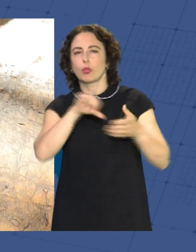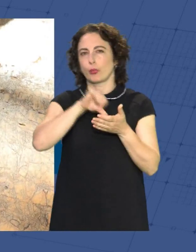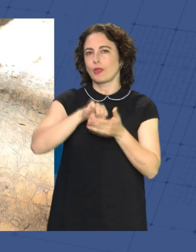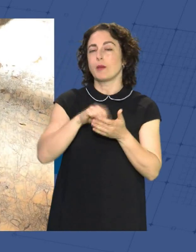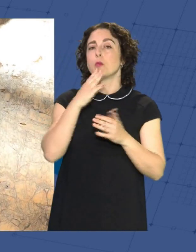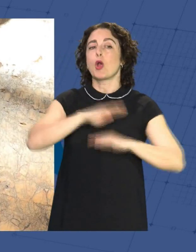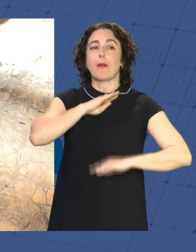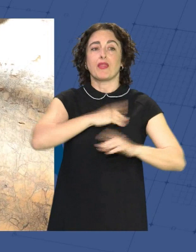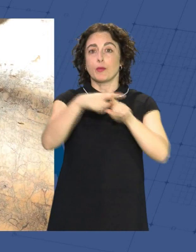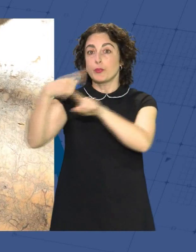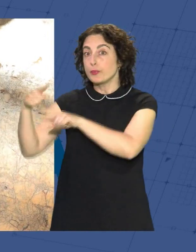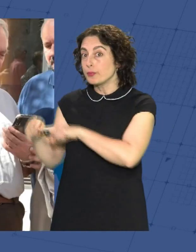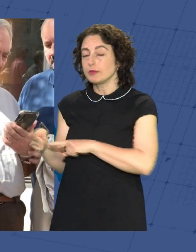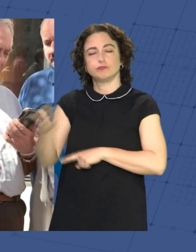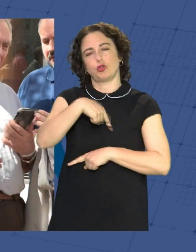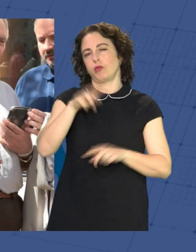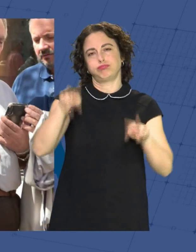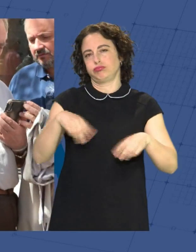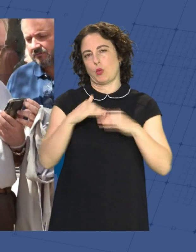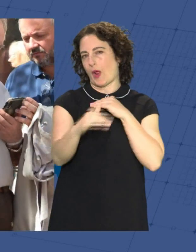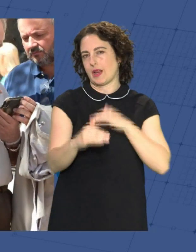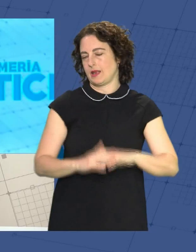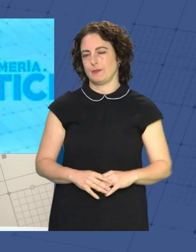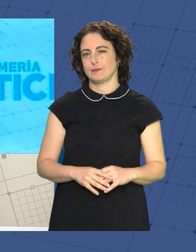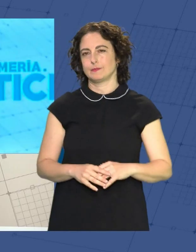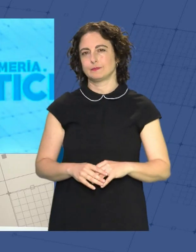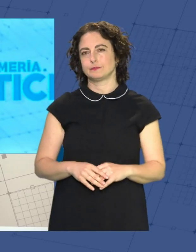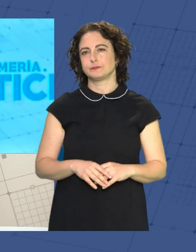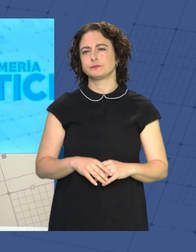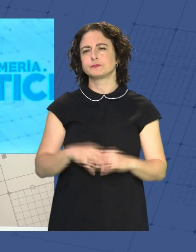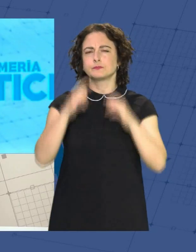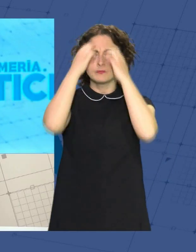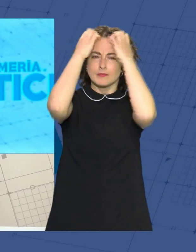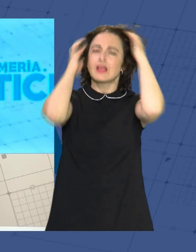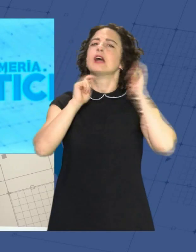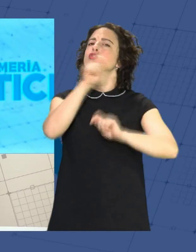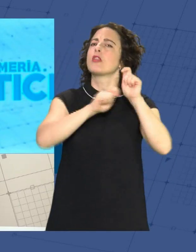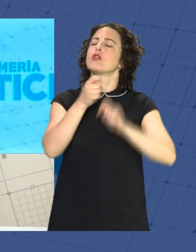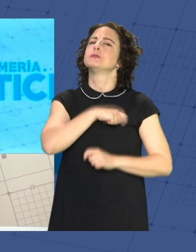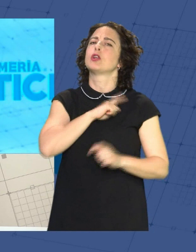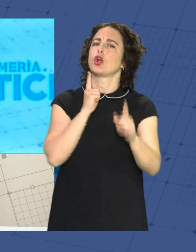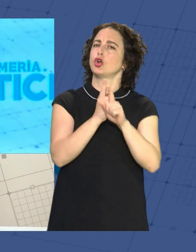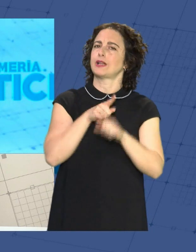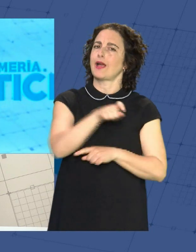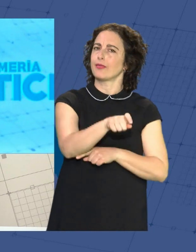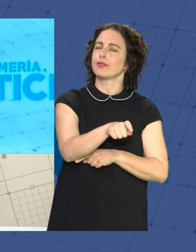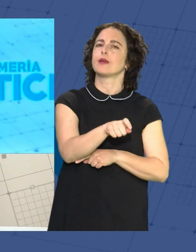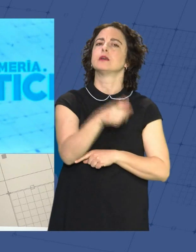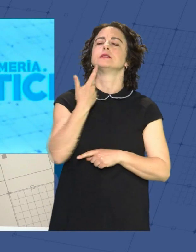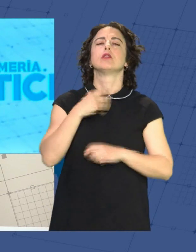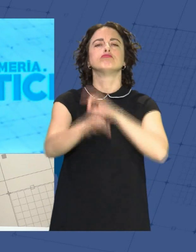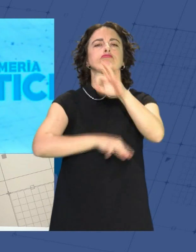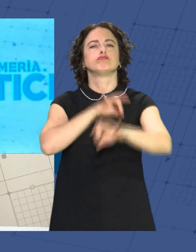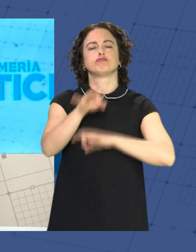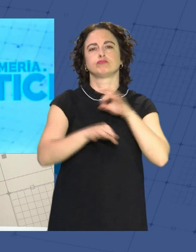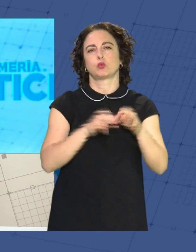capacidades distintas, todos somos iguales. La Asociación Española contra el Cáncer en Almería ha organizado un